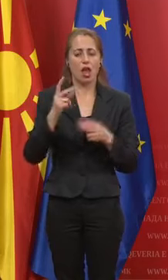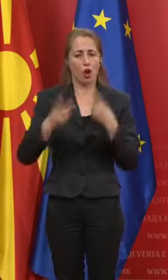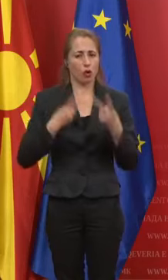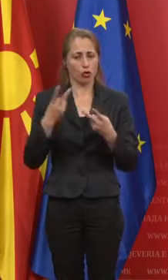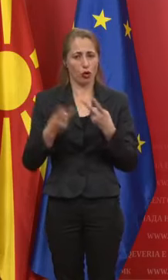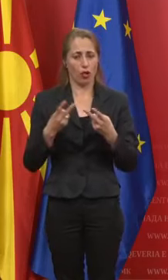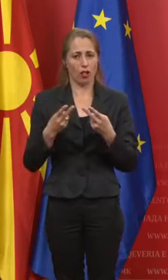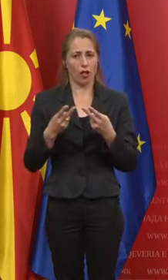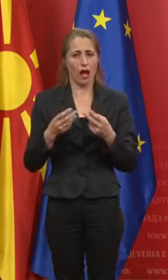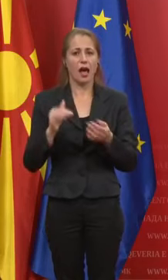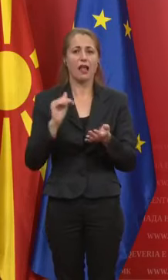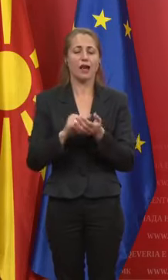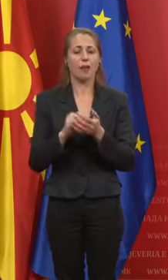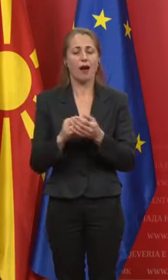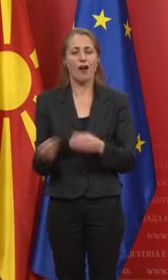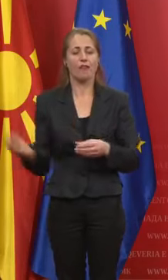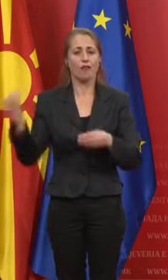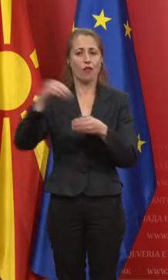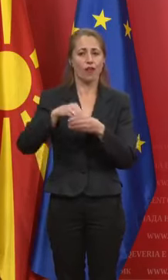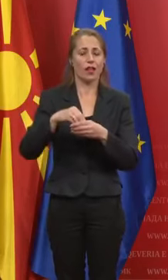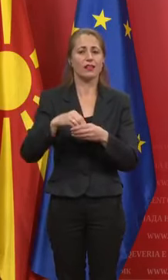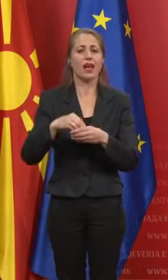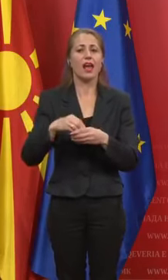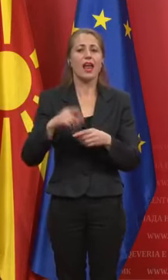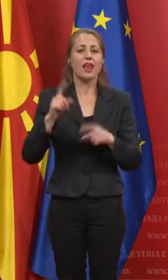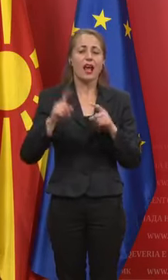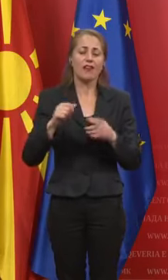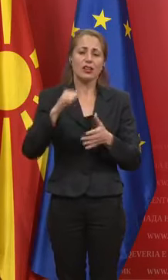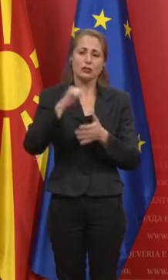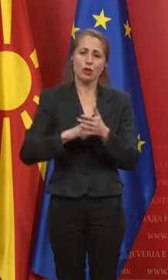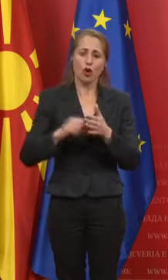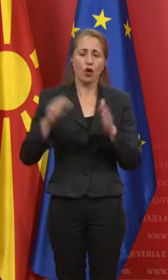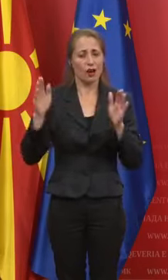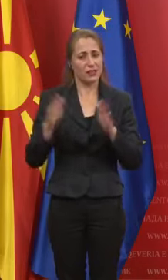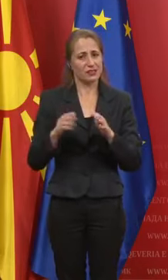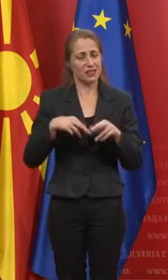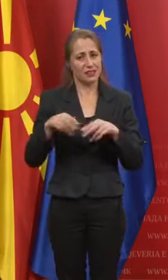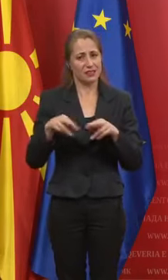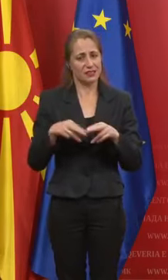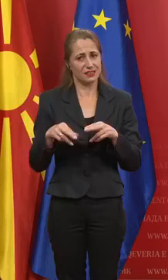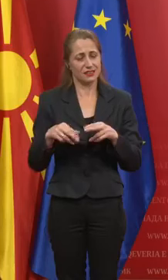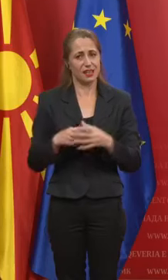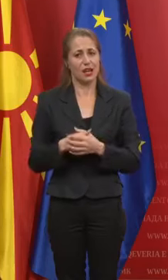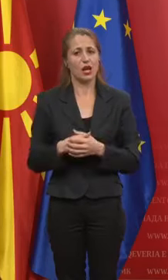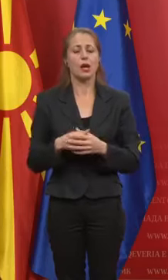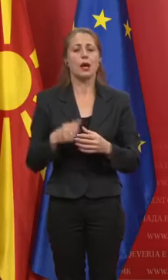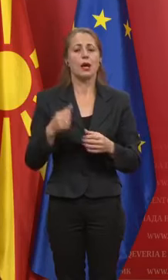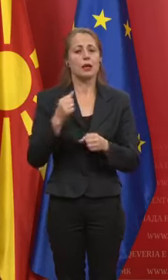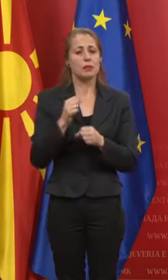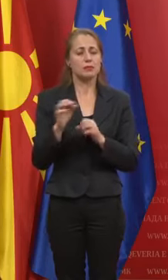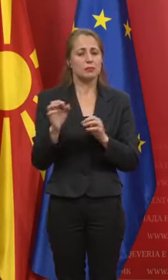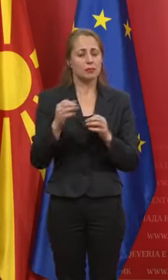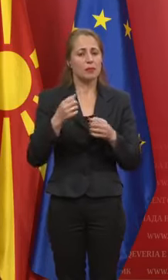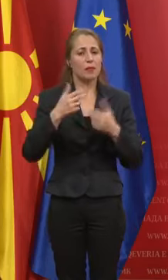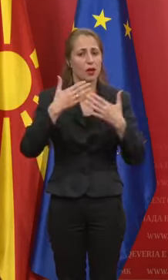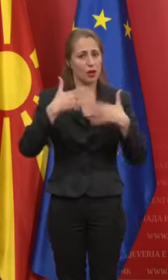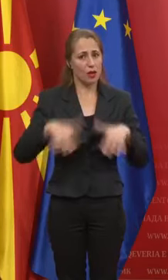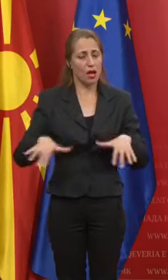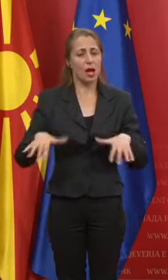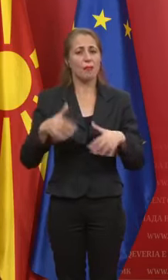да се воведе некаква рестрикција. Значи, се обидуваме со механизмите сите на контрола да